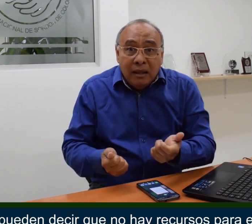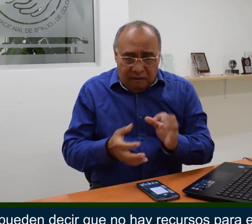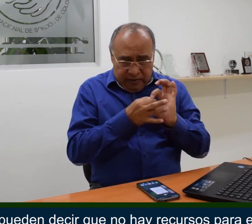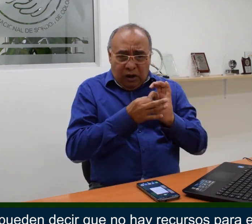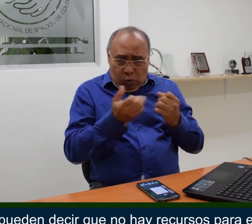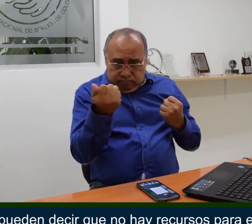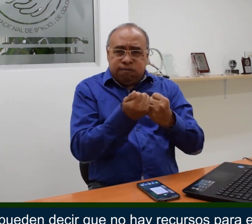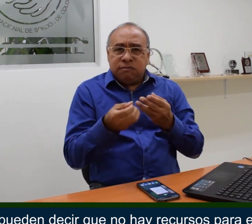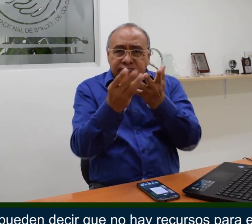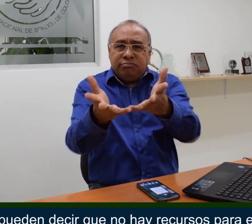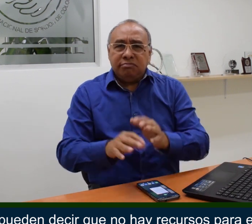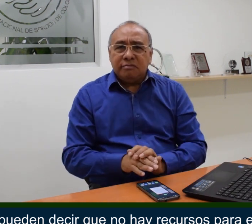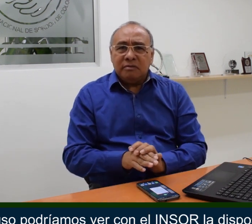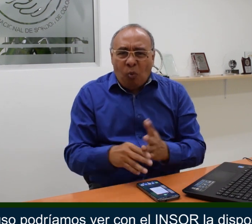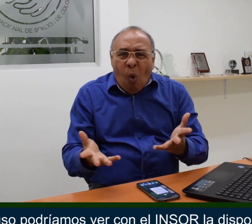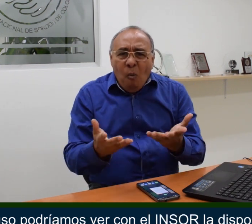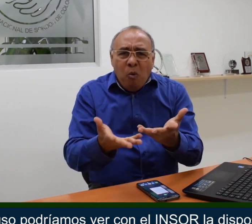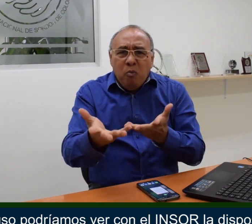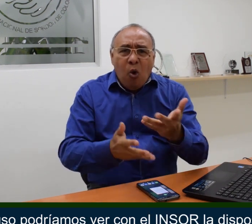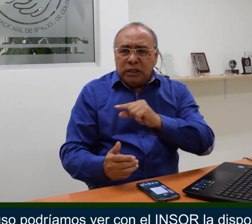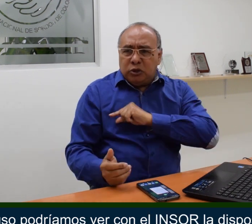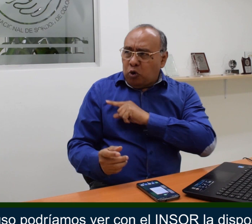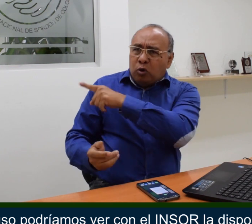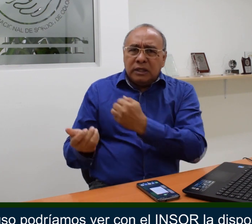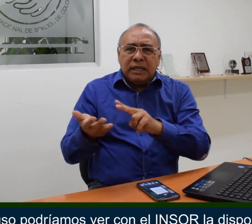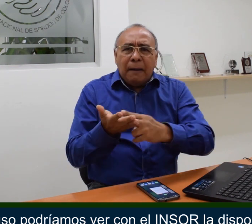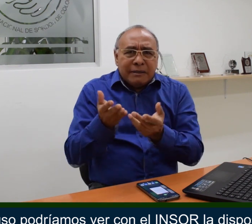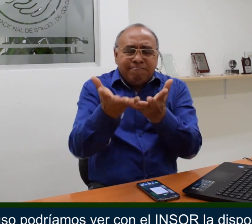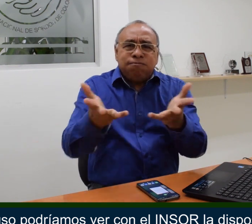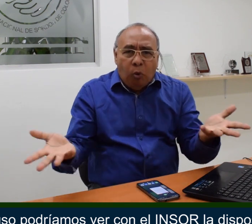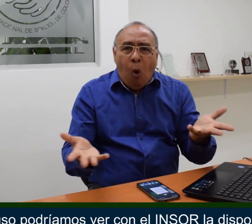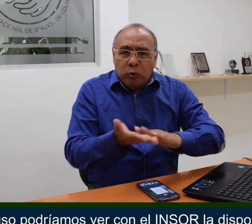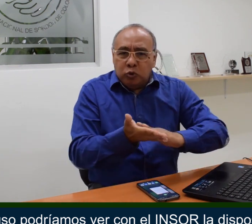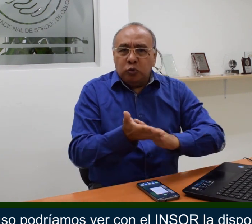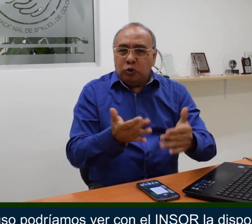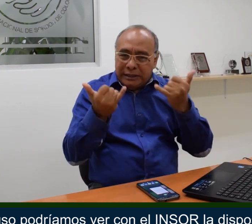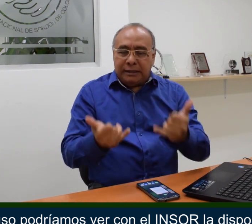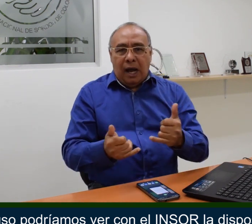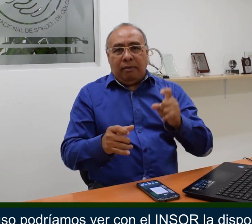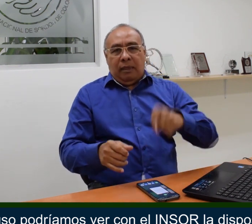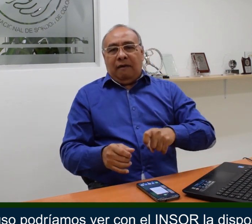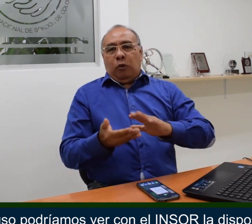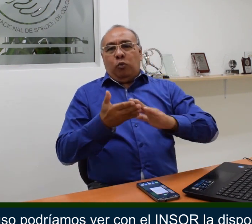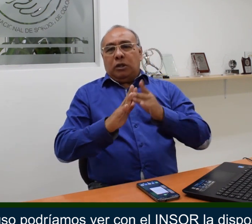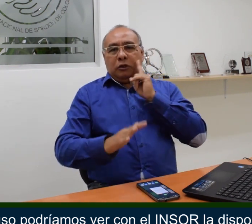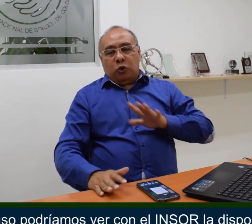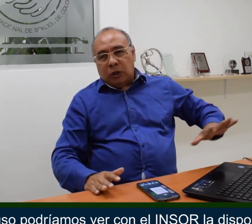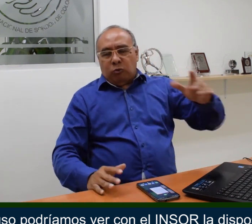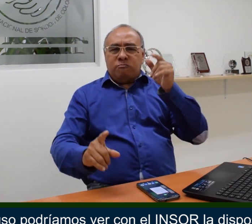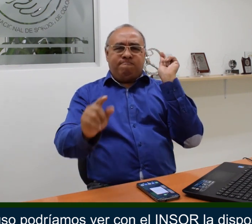y si es así, FENASCOL ofrece el apoyo. Incluso podríamos ver con el INSOR la disposición de intérpretes. La solución debe ser inmediata, y la